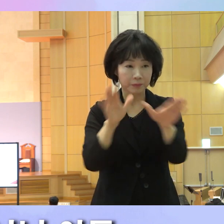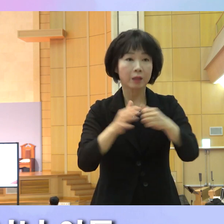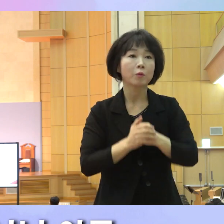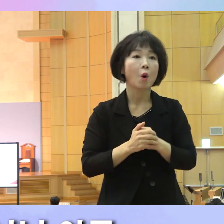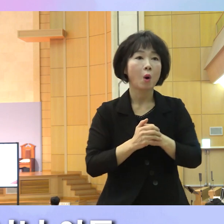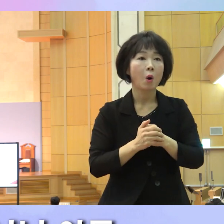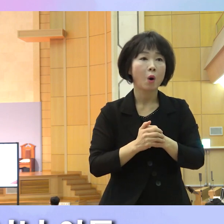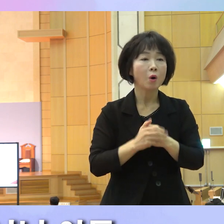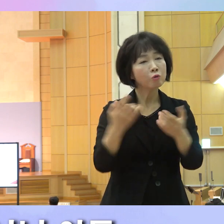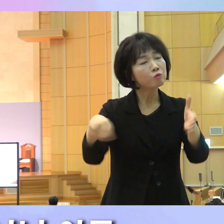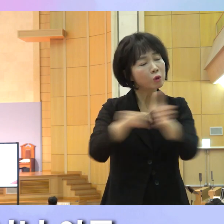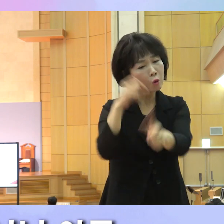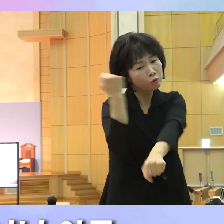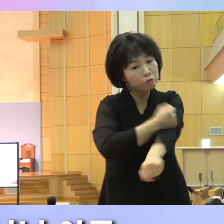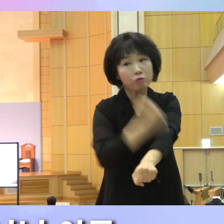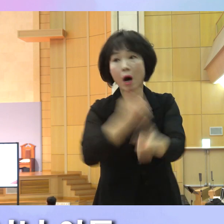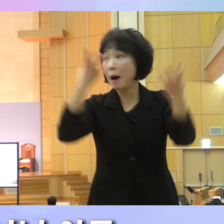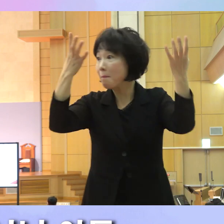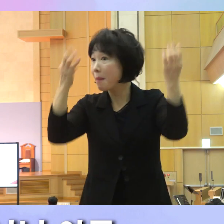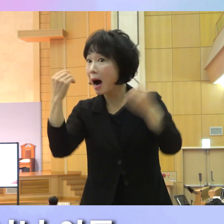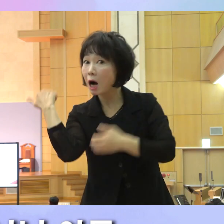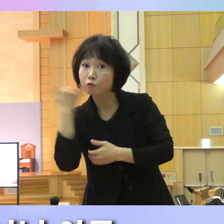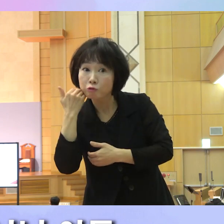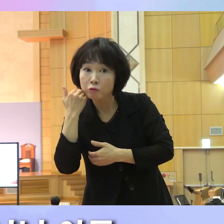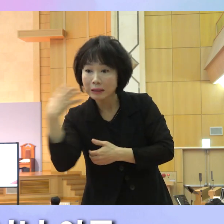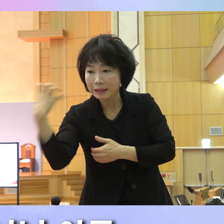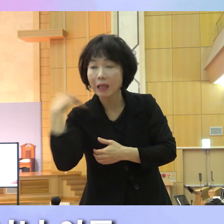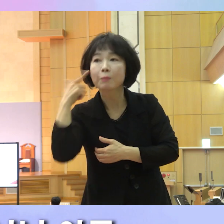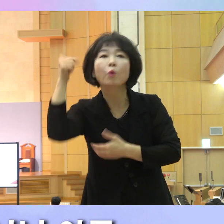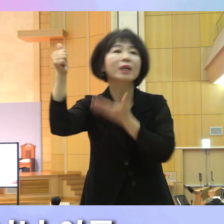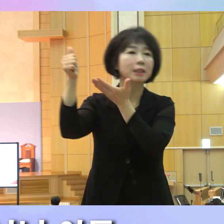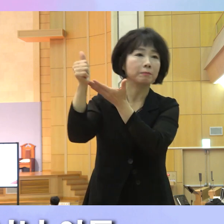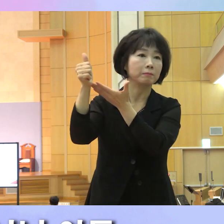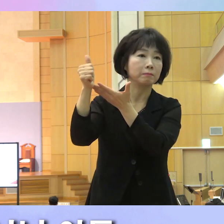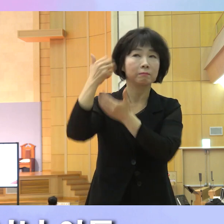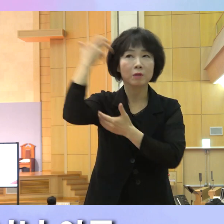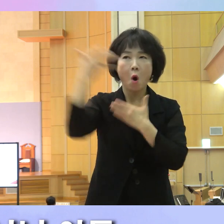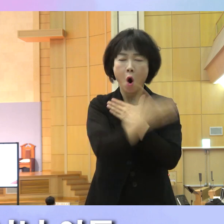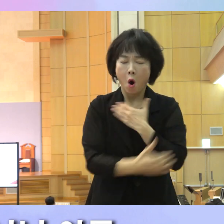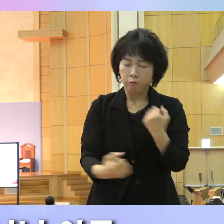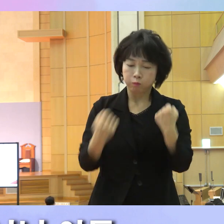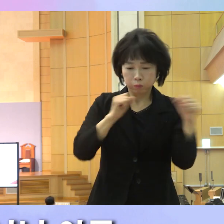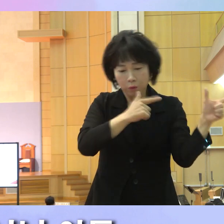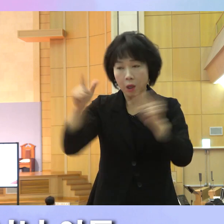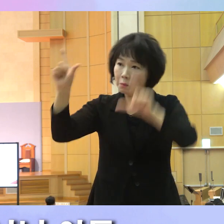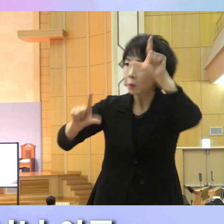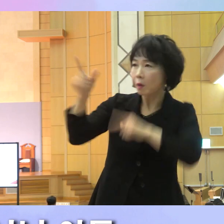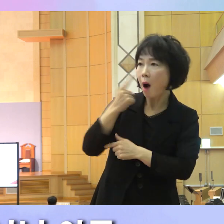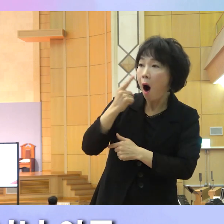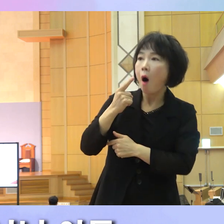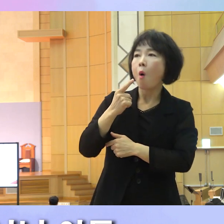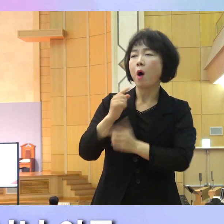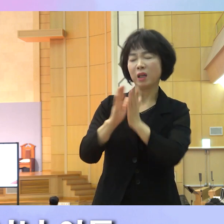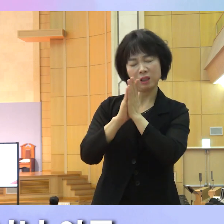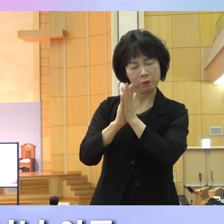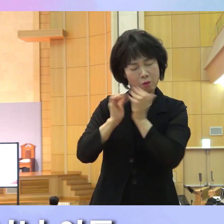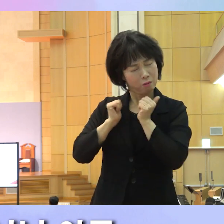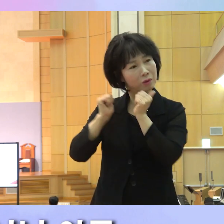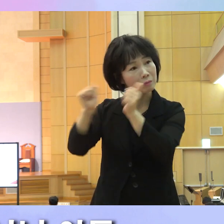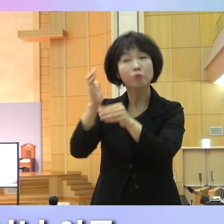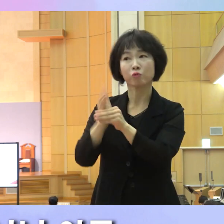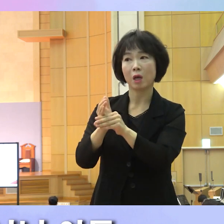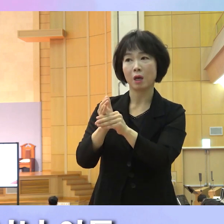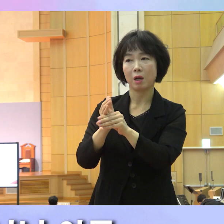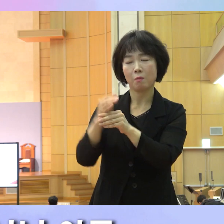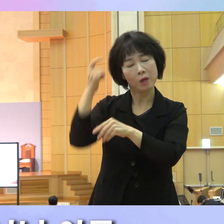무엇보다도 이를 위해서 수고를 아끼지 아니하시는 당회장 목사님, 불철주야 여러 가지 모양으로 아버지 기도하는 가운데서